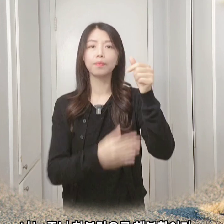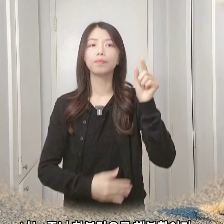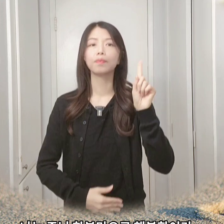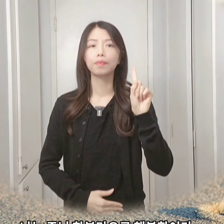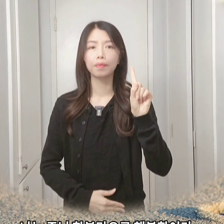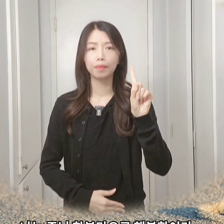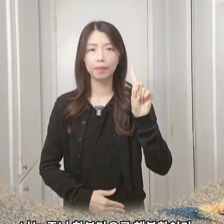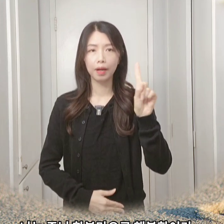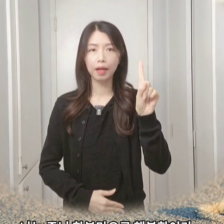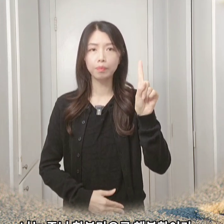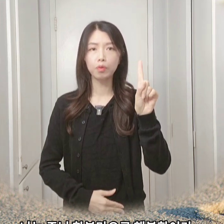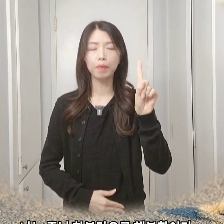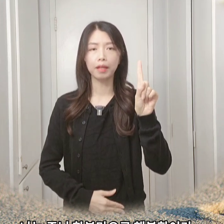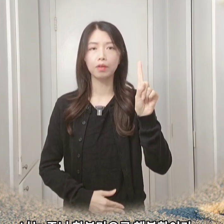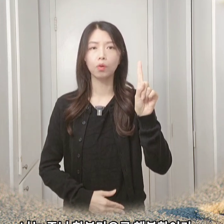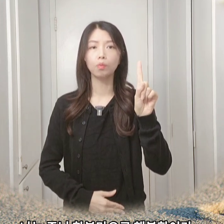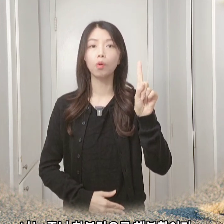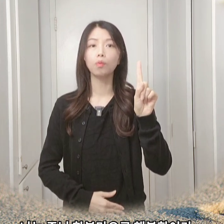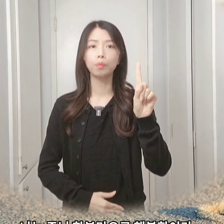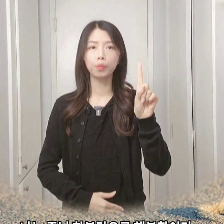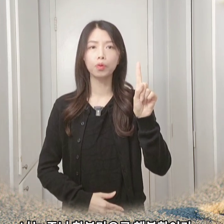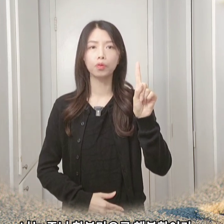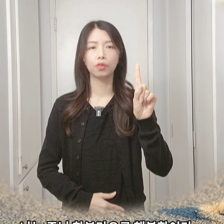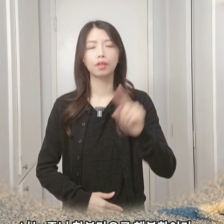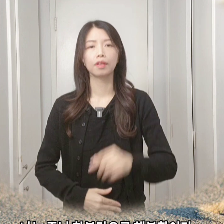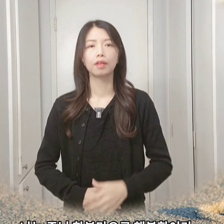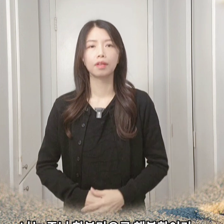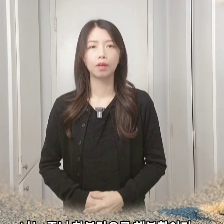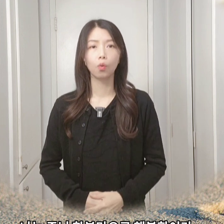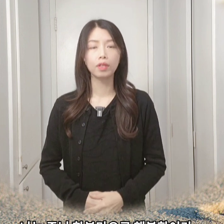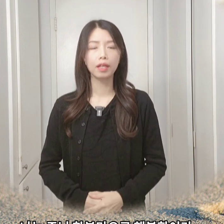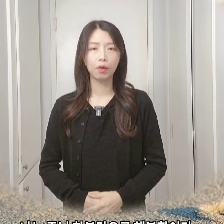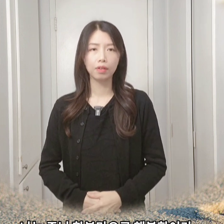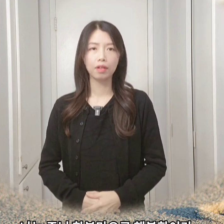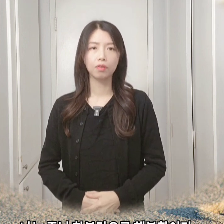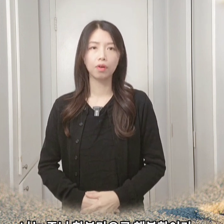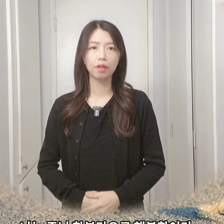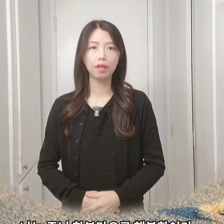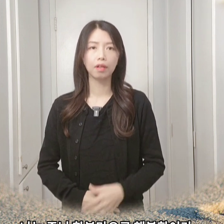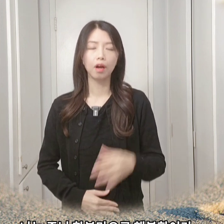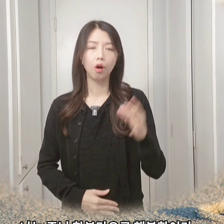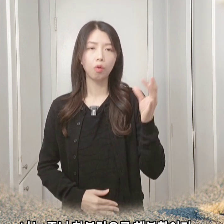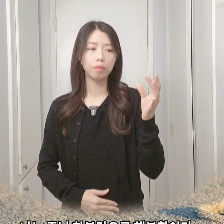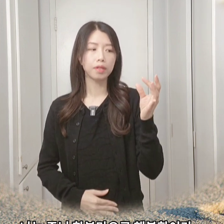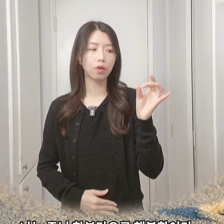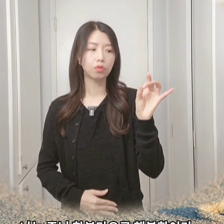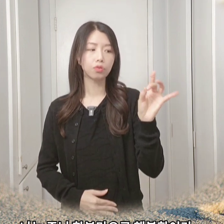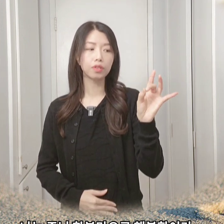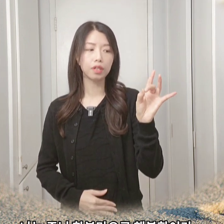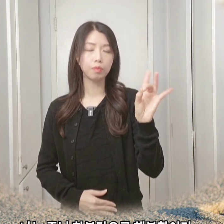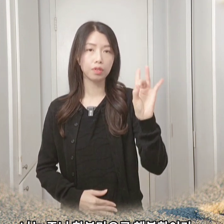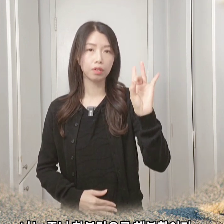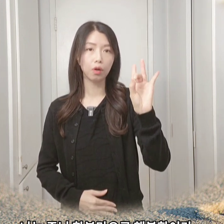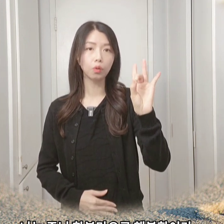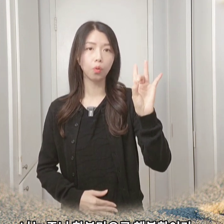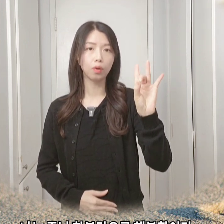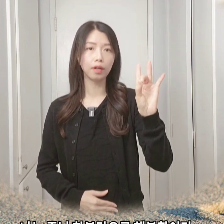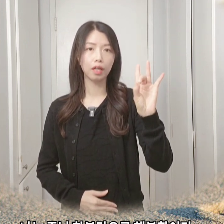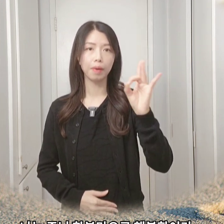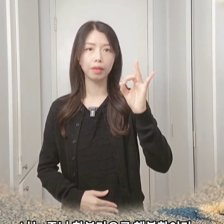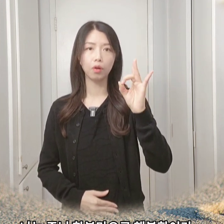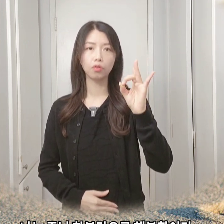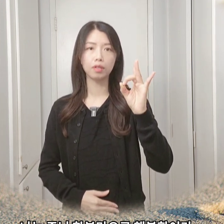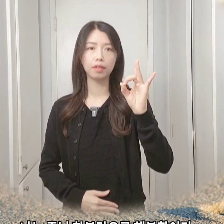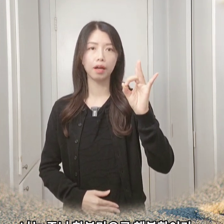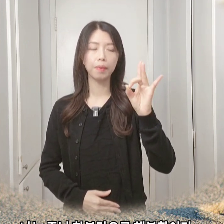주님 한 분만으로 뭐뭐뿐. 오직이라고 한 뜻의 수어는 엄지하고 중지를 붙여서